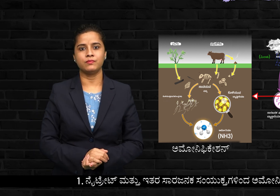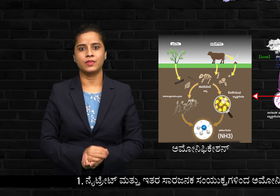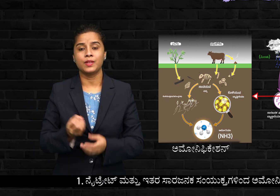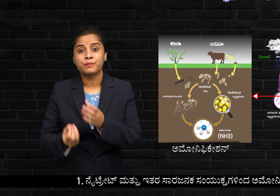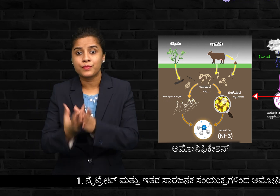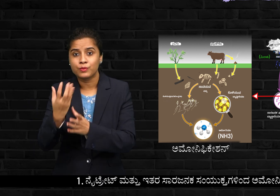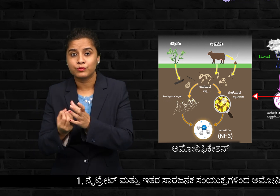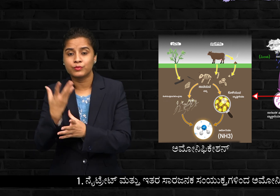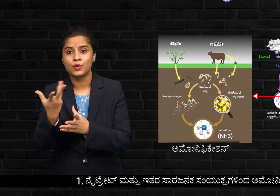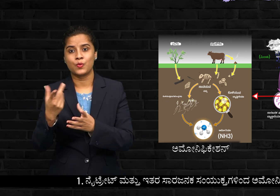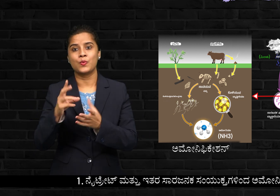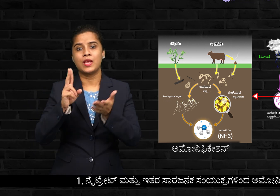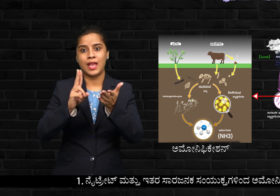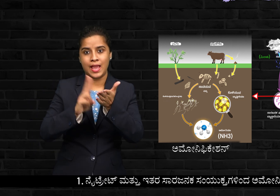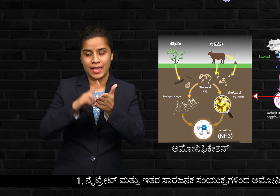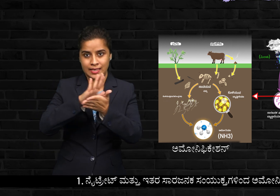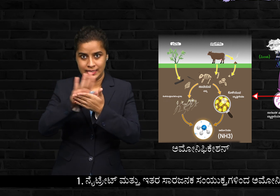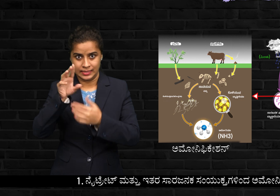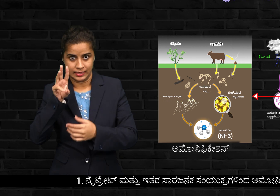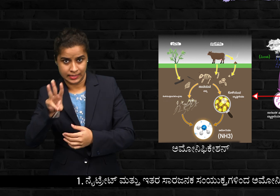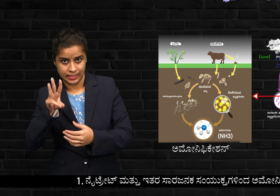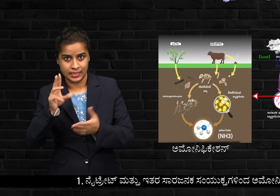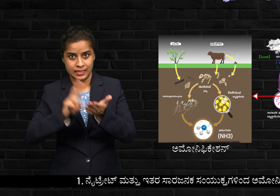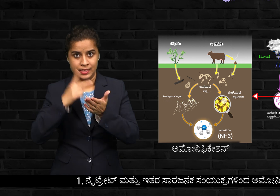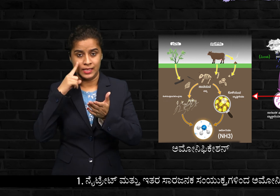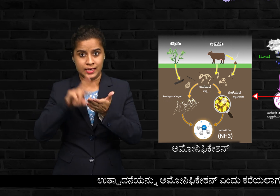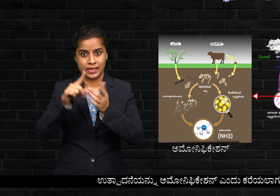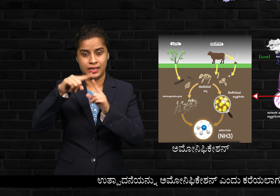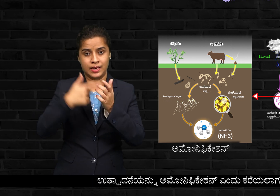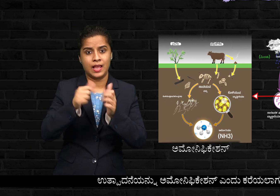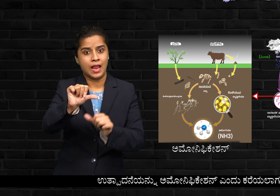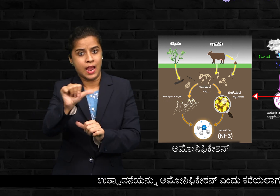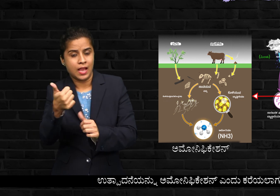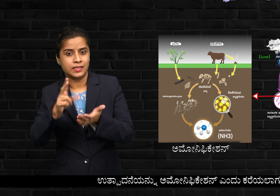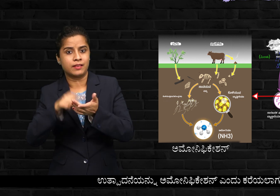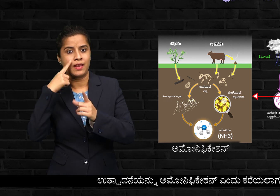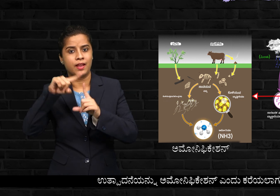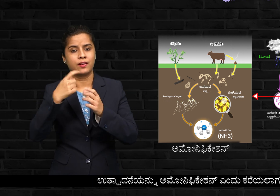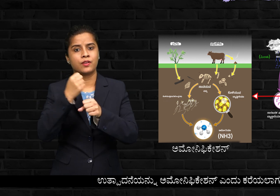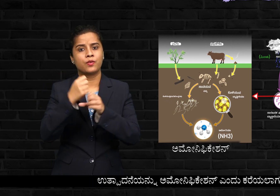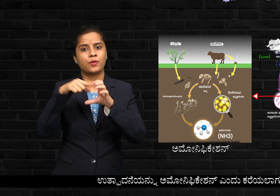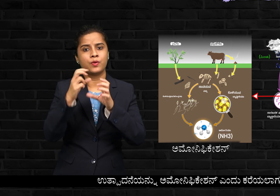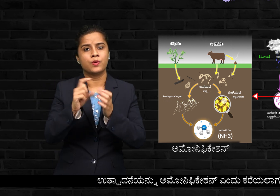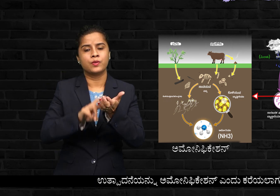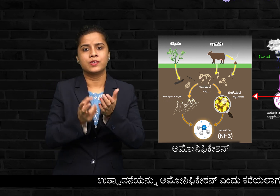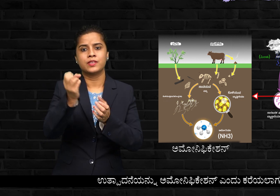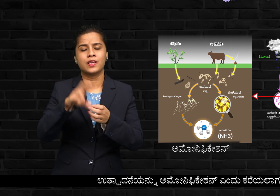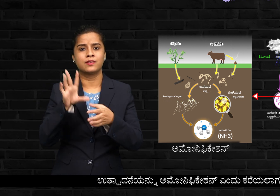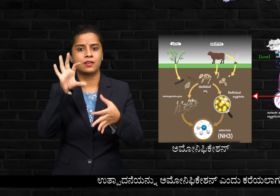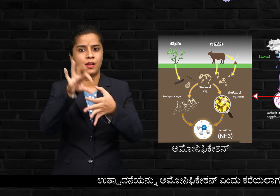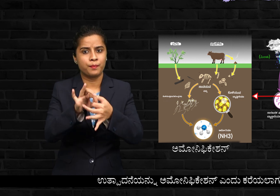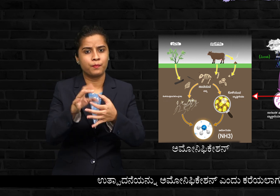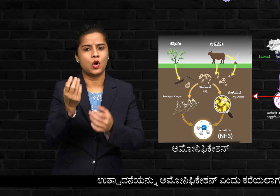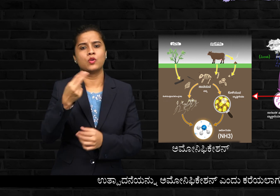ನೈಟ್ರೇಟ್ ಮತ್ತು ಇತರ ಸಾರಜನಕ ಸಂಯುಕ್ತಗಳಿಂದ ಅಮೋನಿಯಾ NH3 ಉತ್ಪಾದನೆಯನ್ನು ಅಮೋನಿಫಿಕೇಶನ್ ಎಂದು